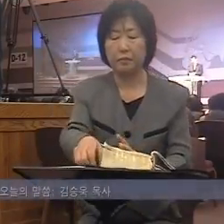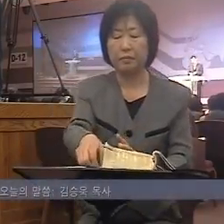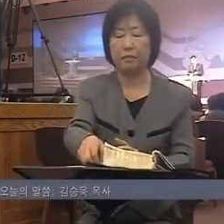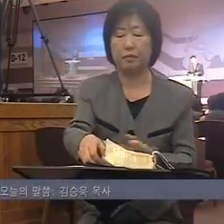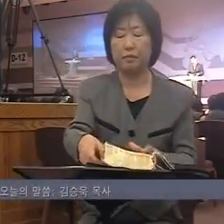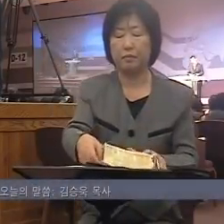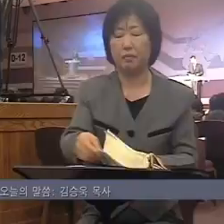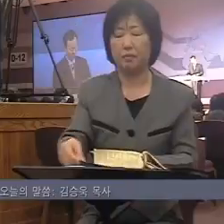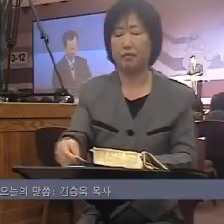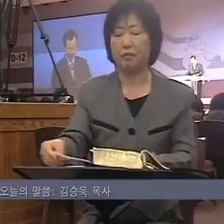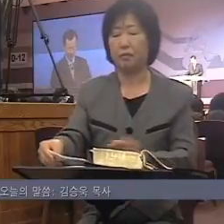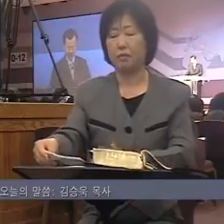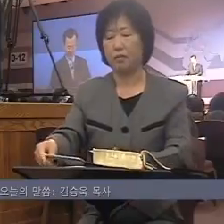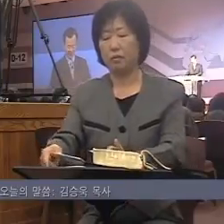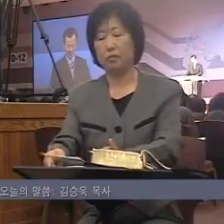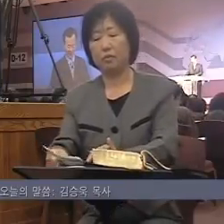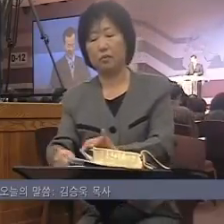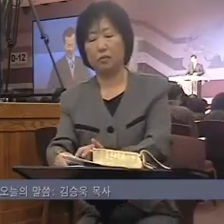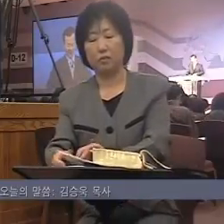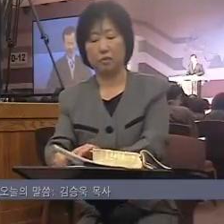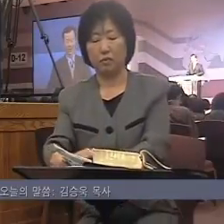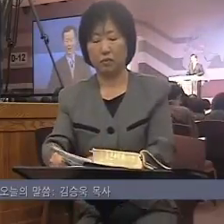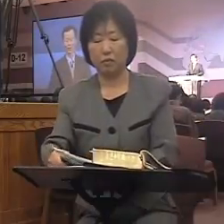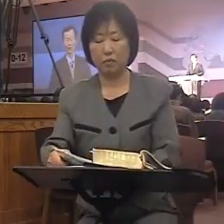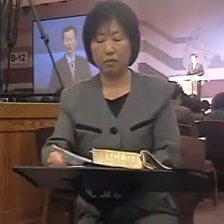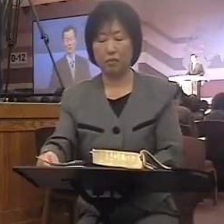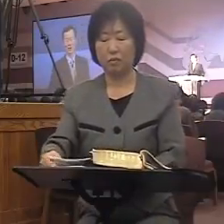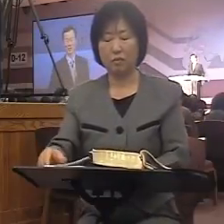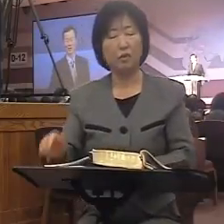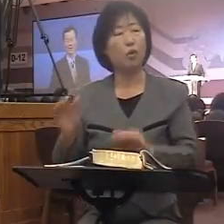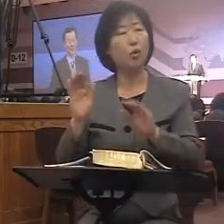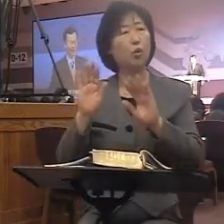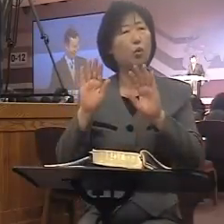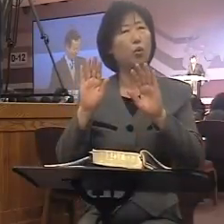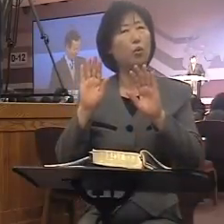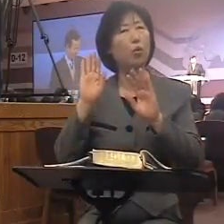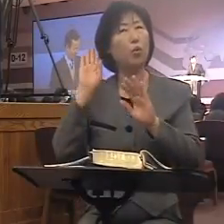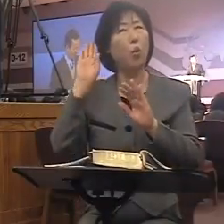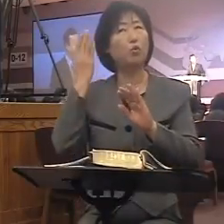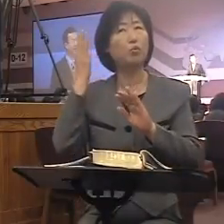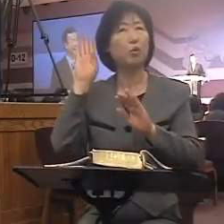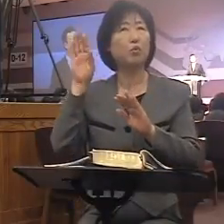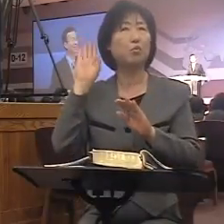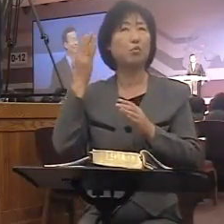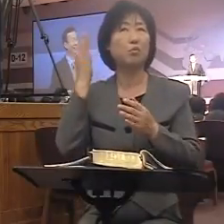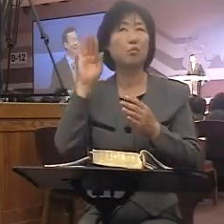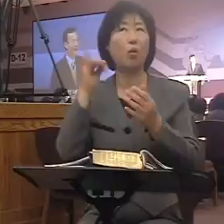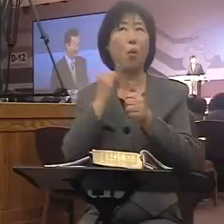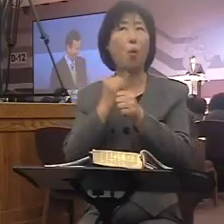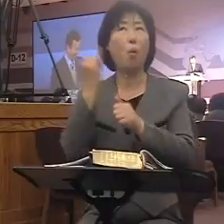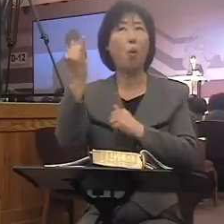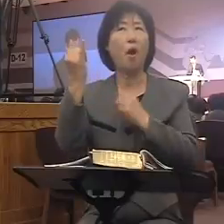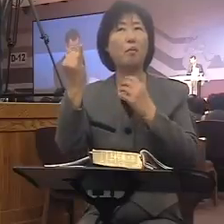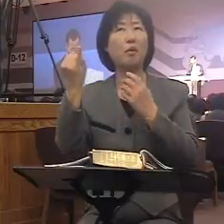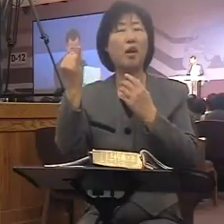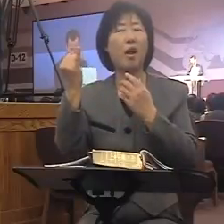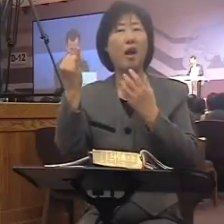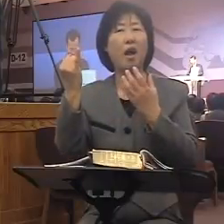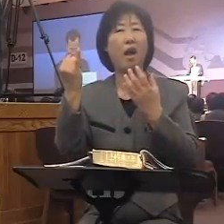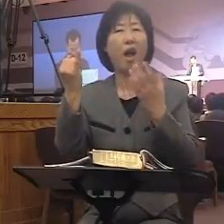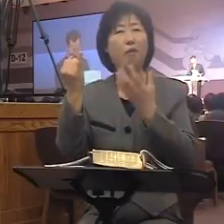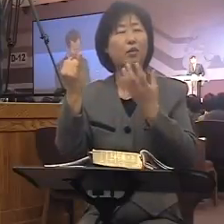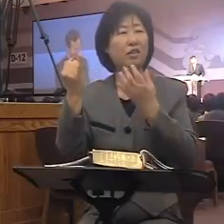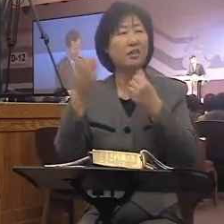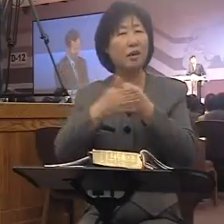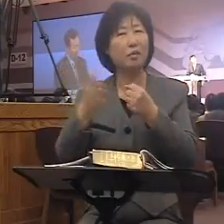요사이 와이프가 아파서 그런지 그동안 잊고 지냈던 것들이 많이 생각이 납니다. 아프지 않을 때 생각해야 되는데 참